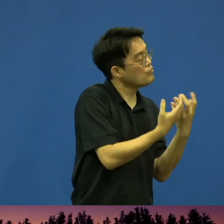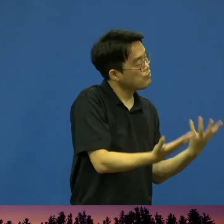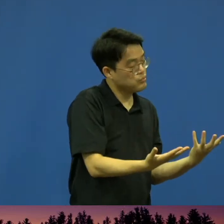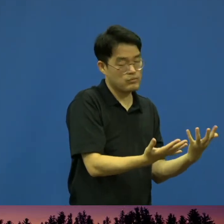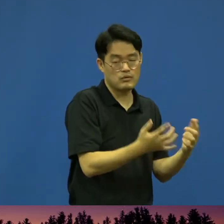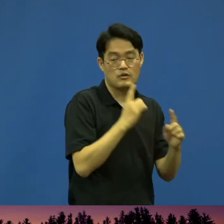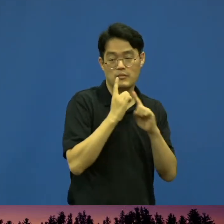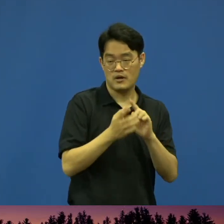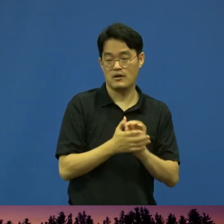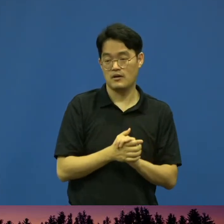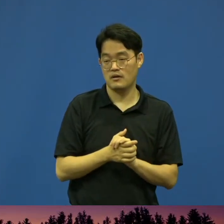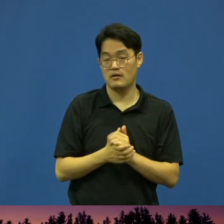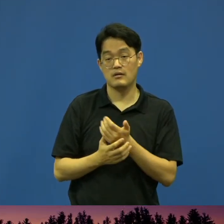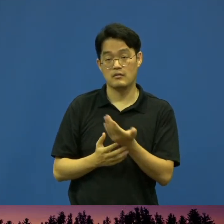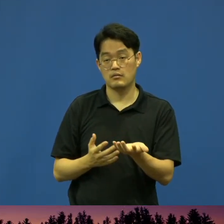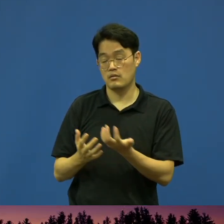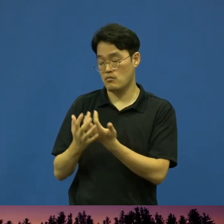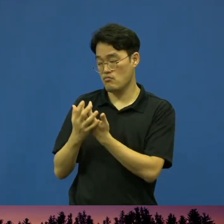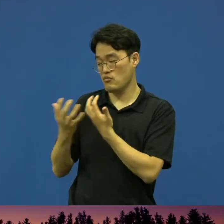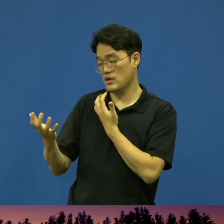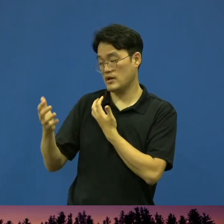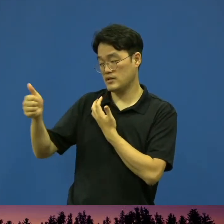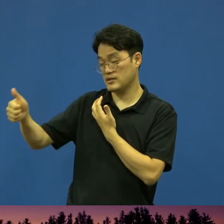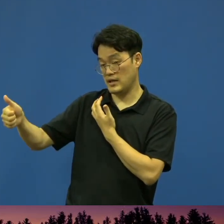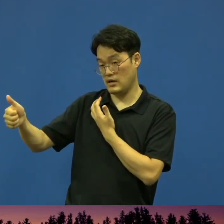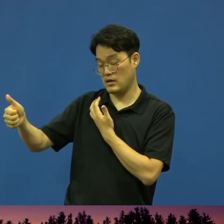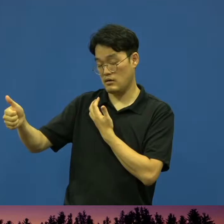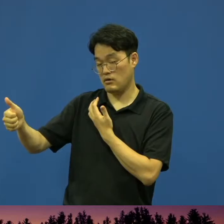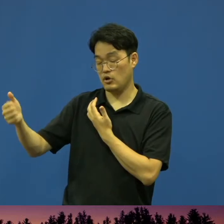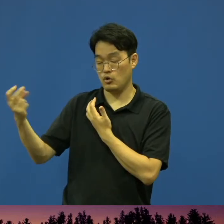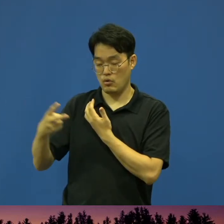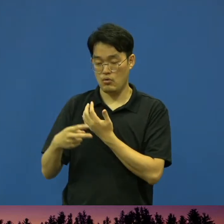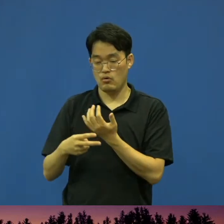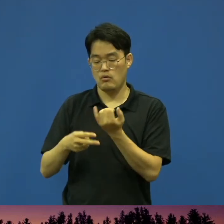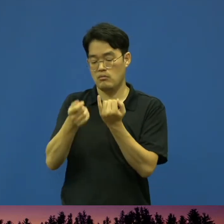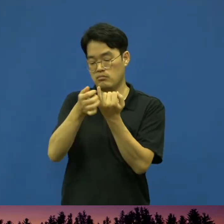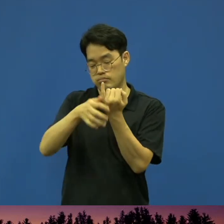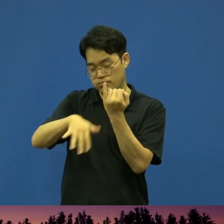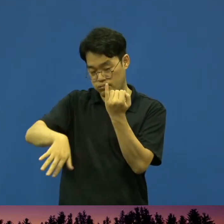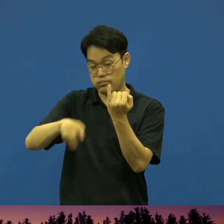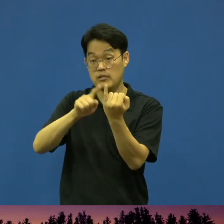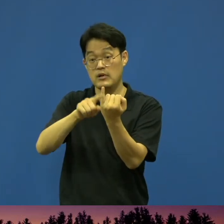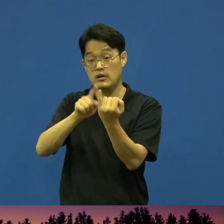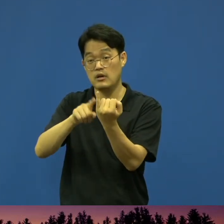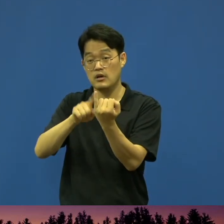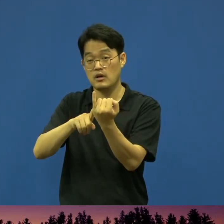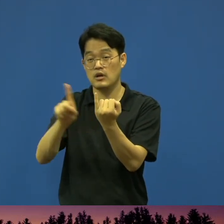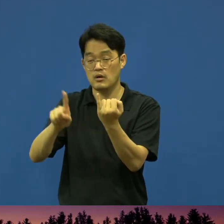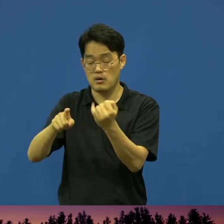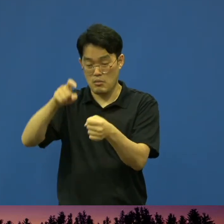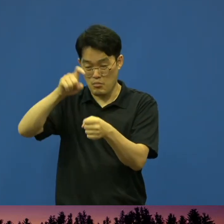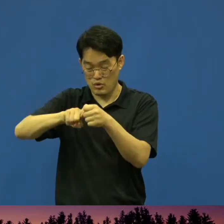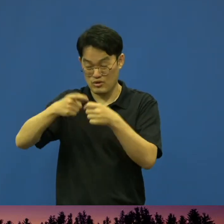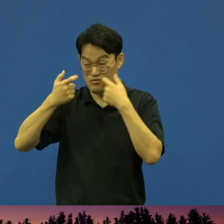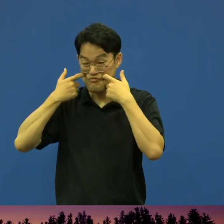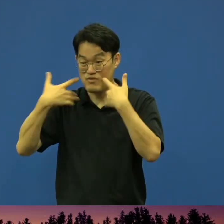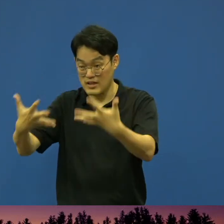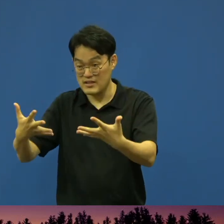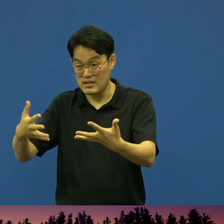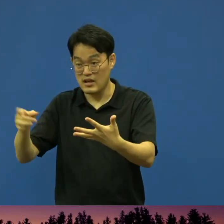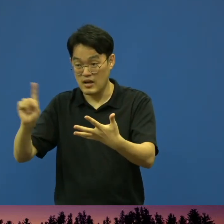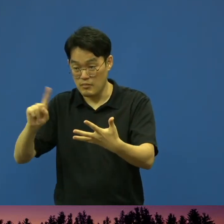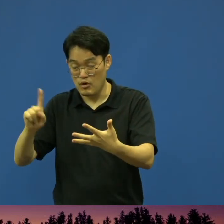회당장 야이로와 혈류병 여인의 목적지는 분명했습니다. 떠밀려가는 믿음이 아니었어요. 그들의 믿음은